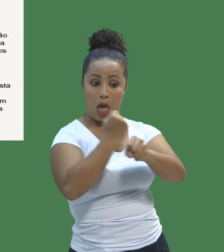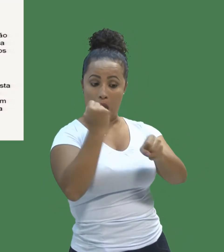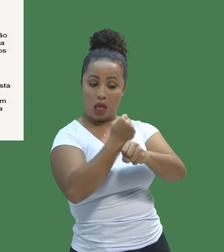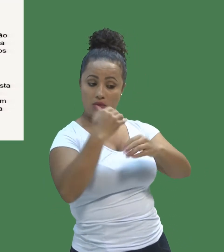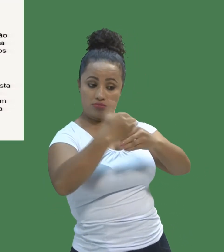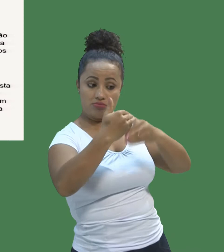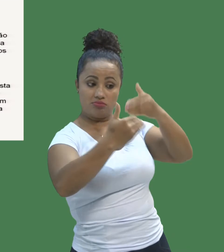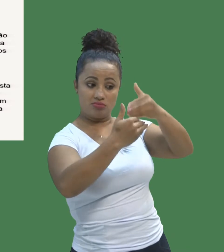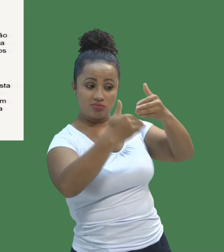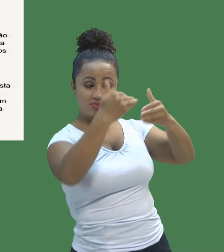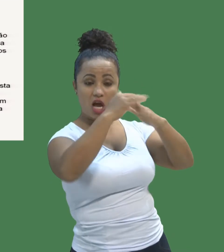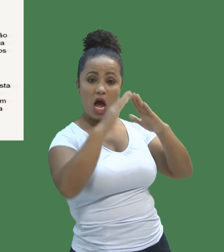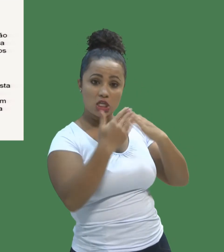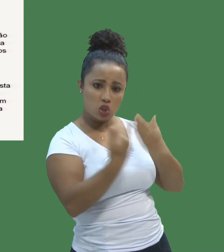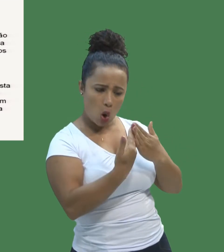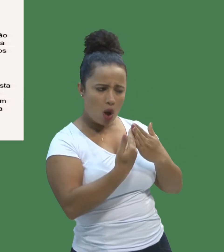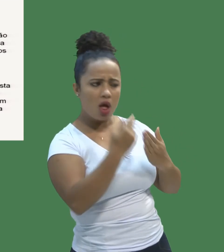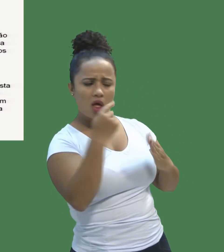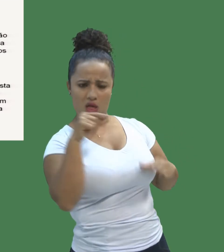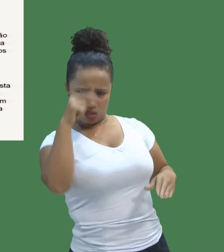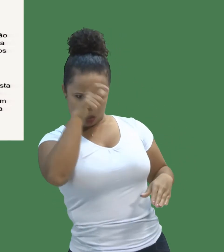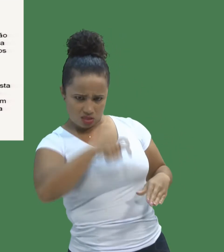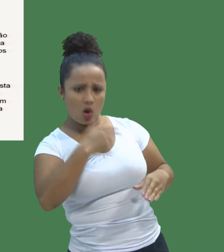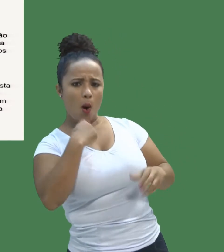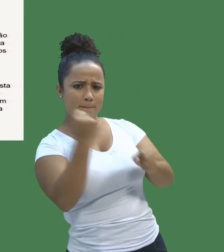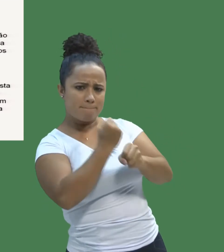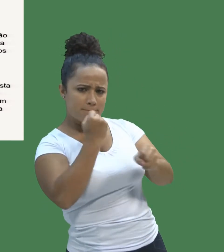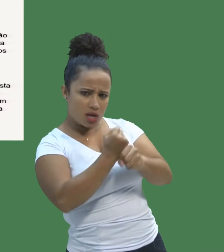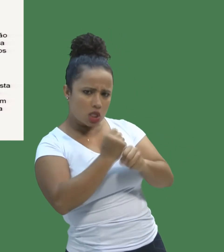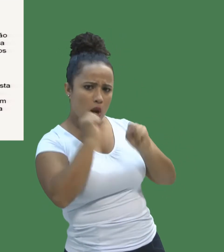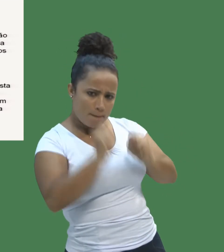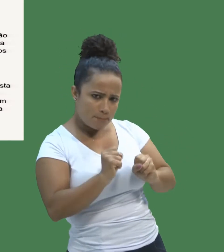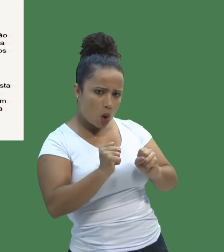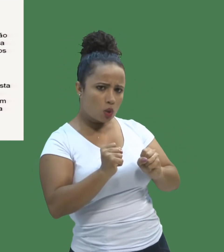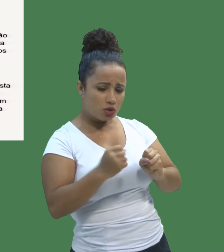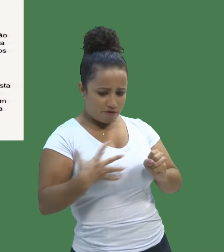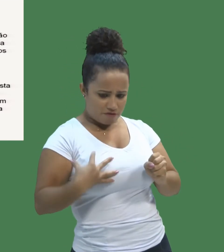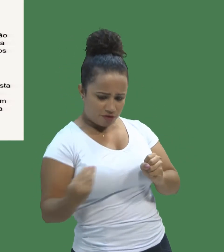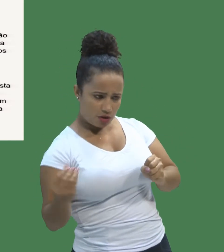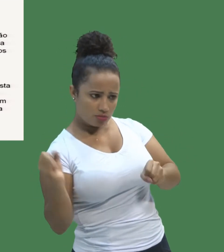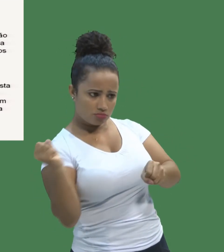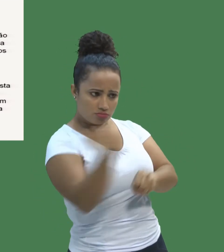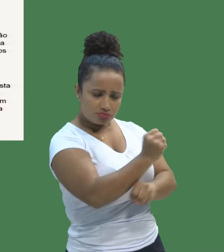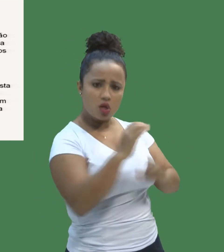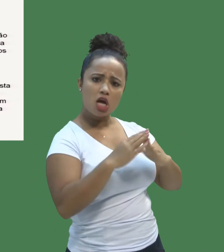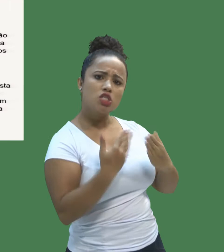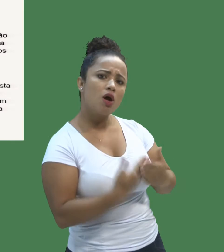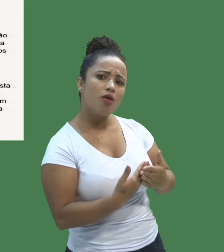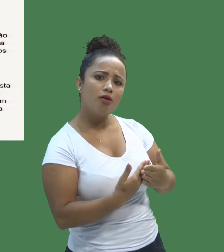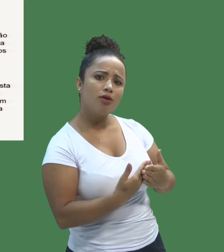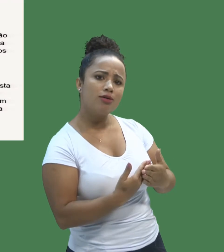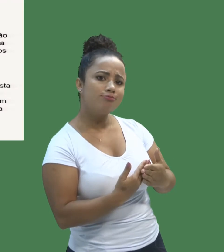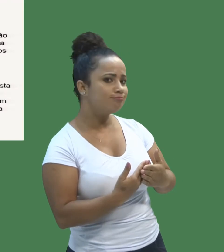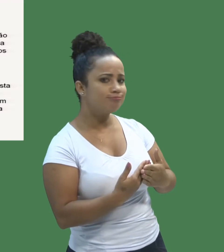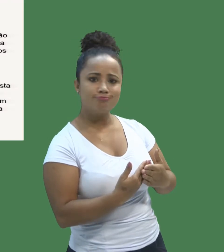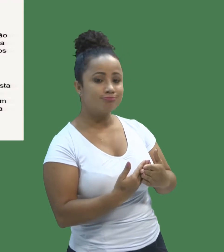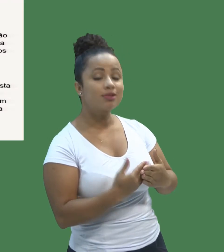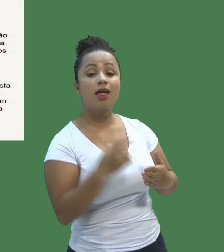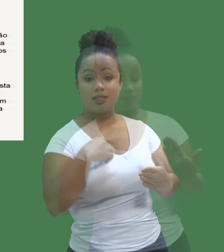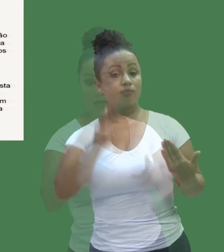estudar. Exemplos retratados com excelência por Zé Ramalho na música